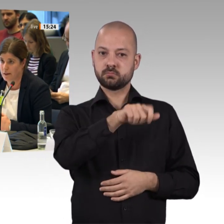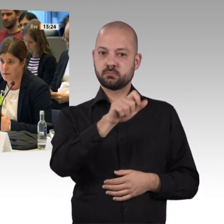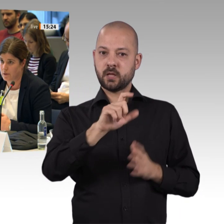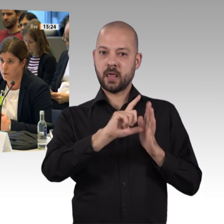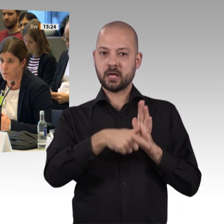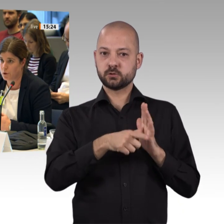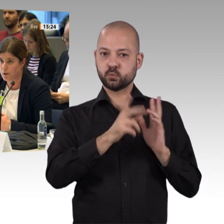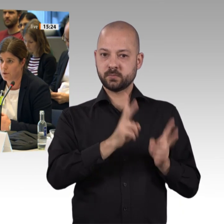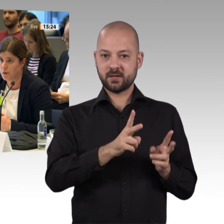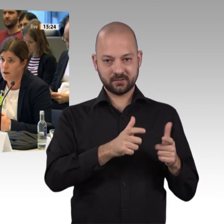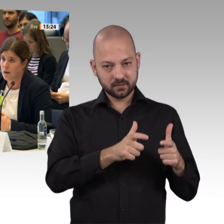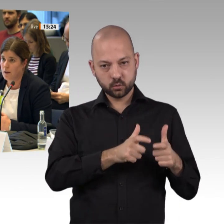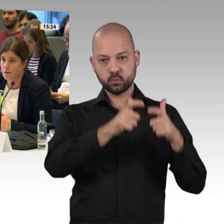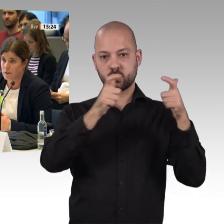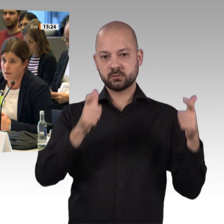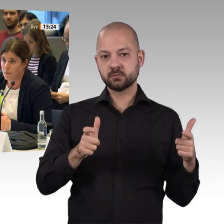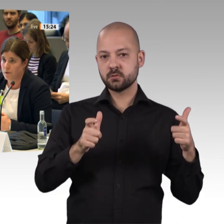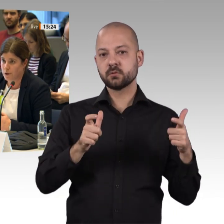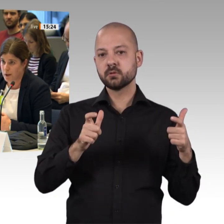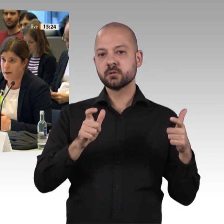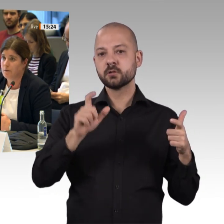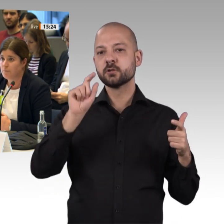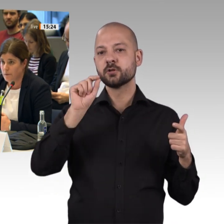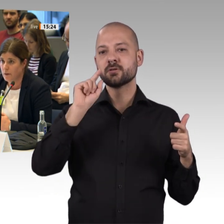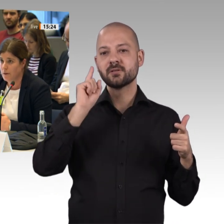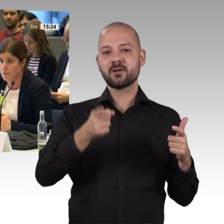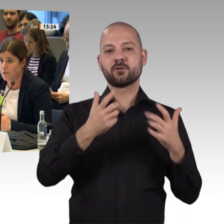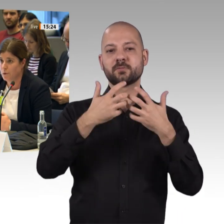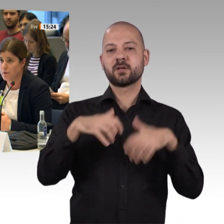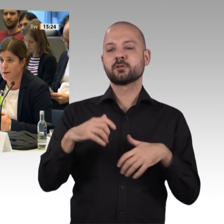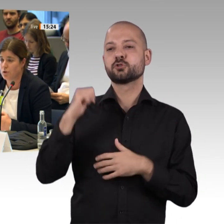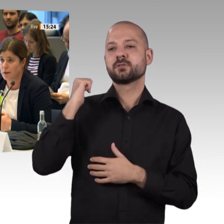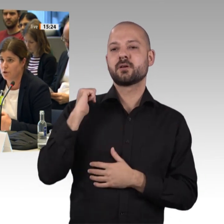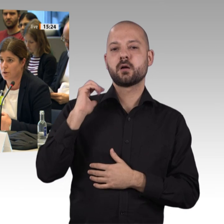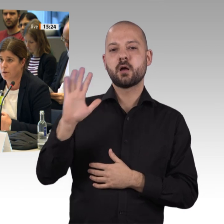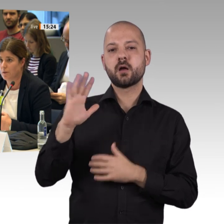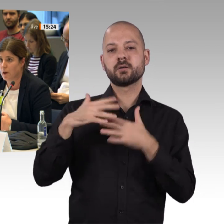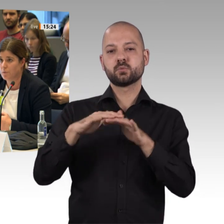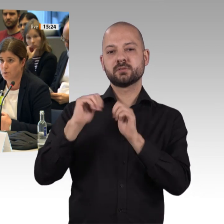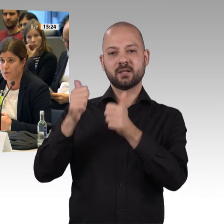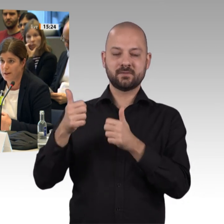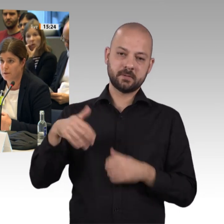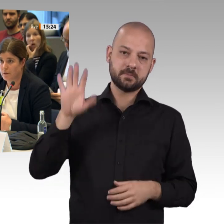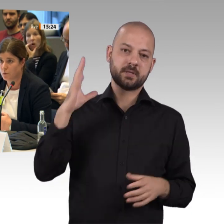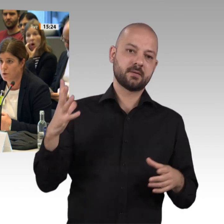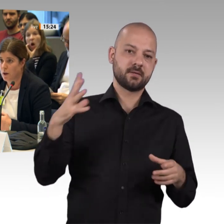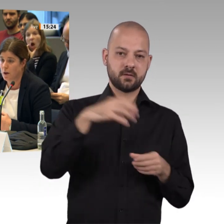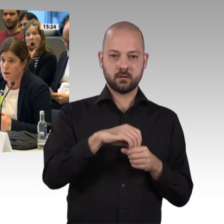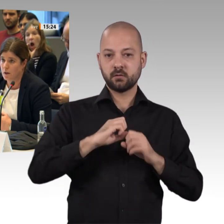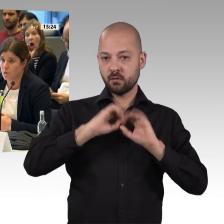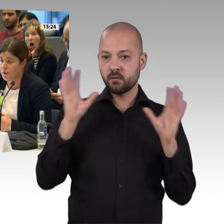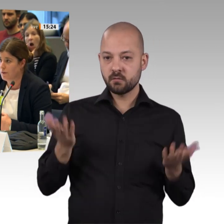jetzigen Gesetzentwurf beschrieben ist, dass diese eben verstärkt für die Menschen dann schon Ausbildungsverhältnisse